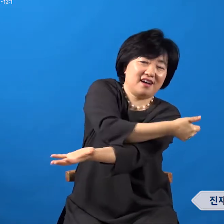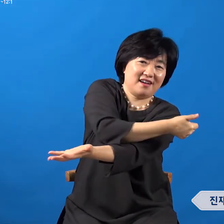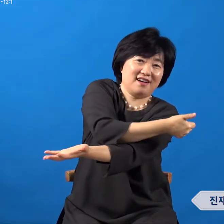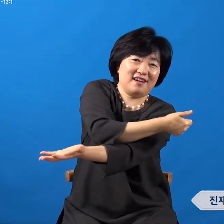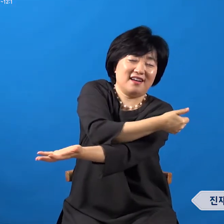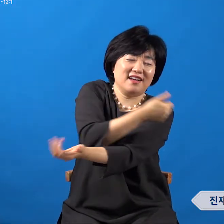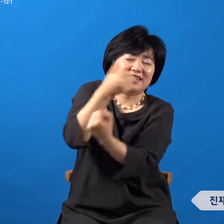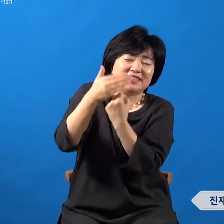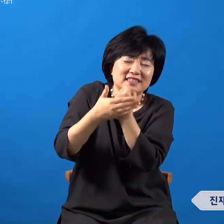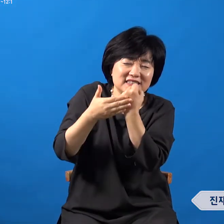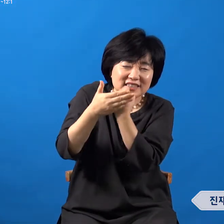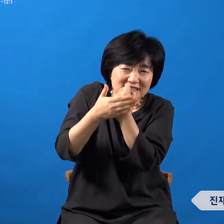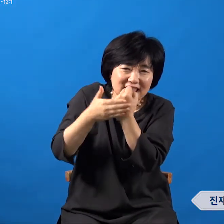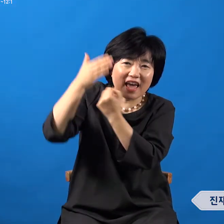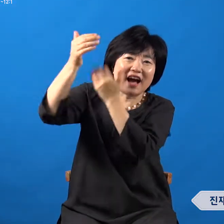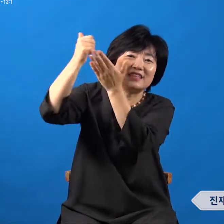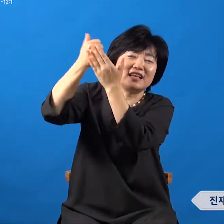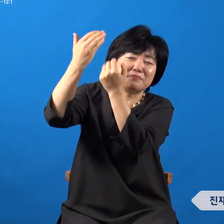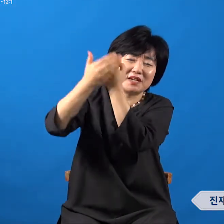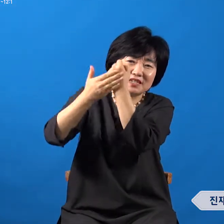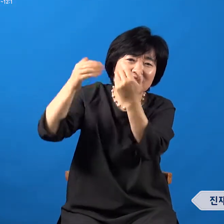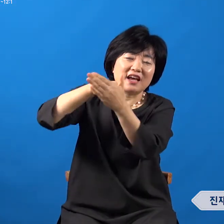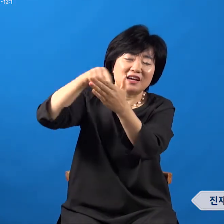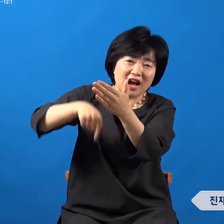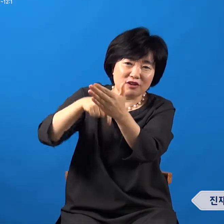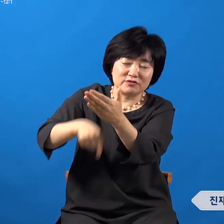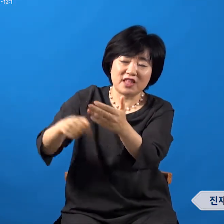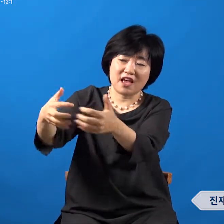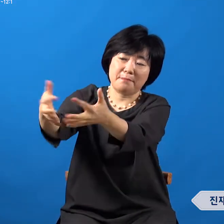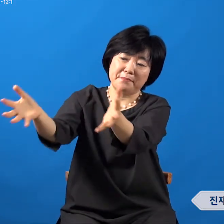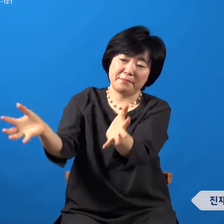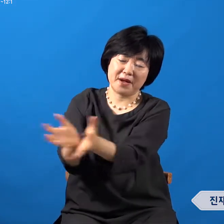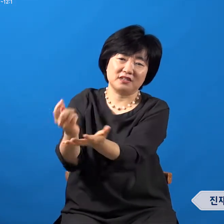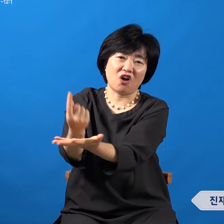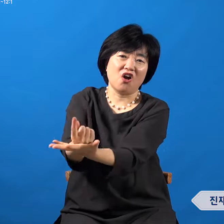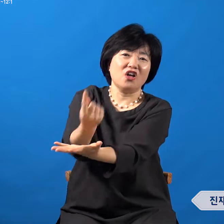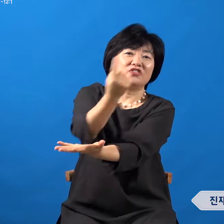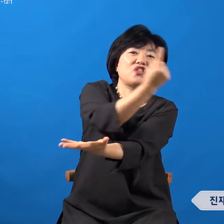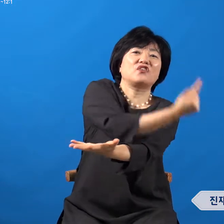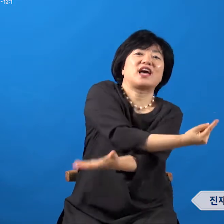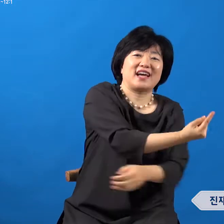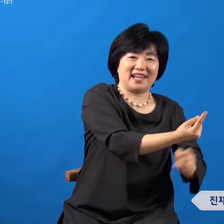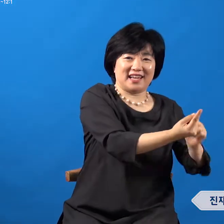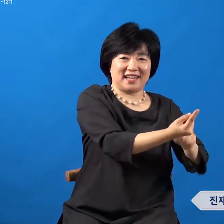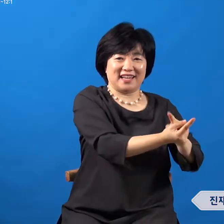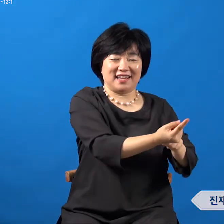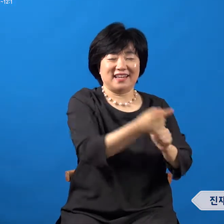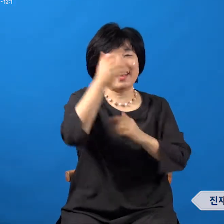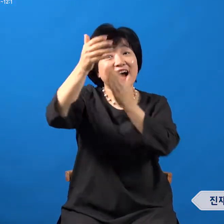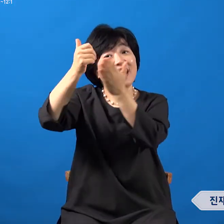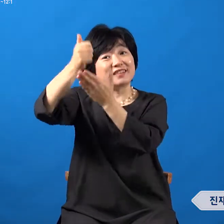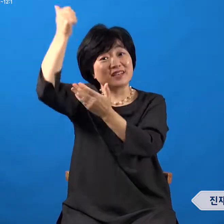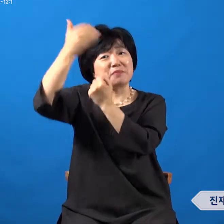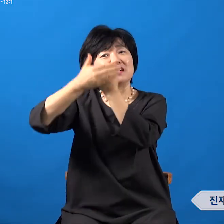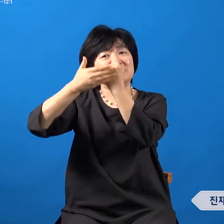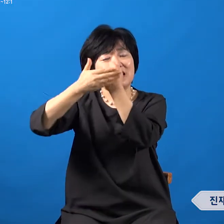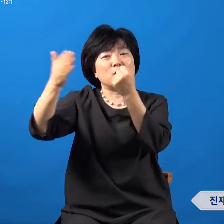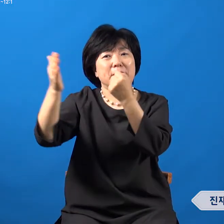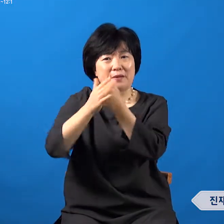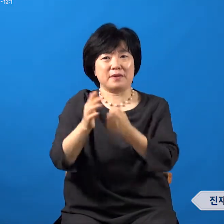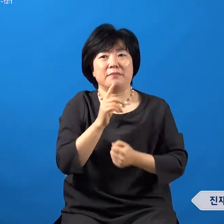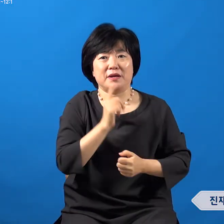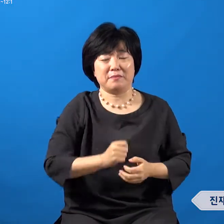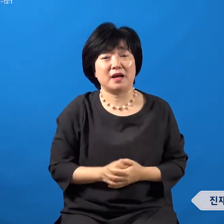가운데 그를 떠나게 하시는 하나님, 그 하나님의 시작을 말씀하고 계심을